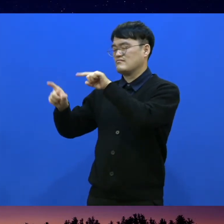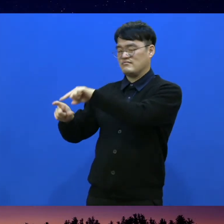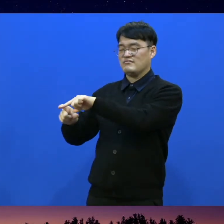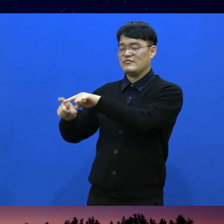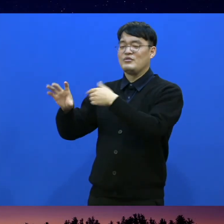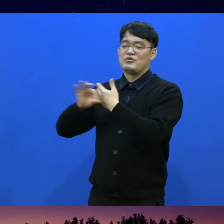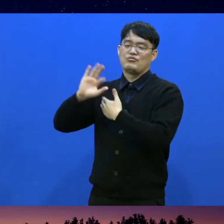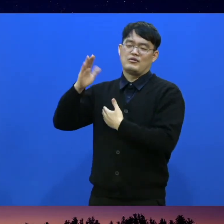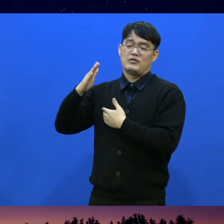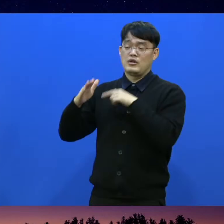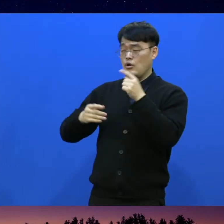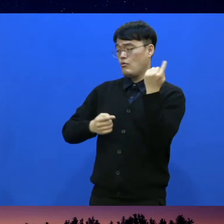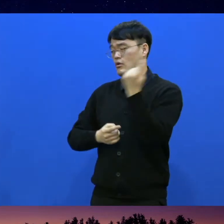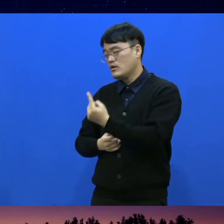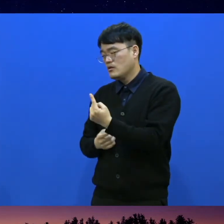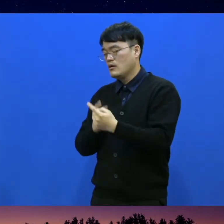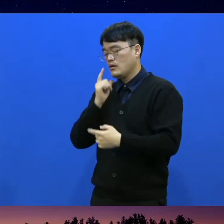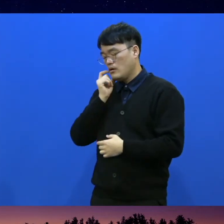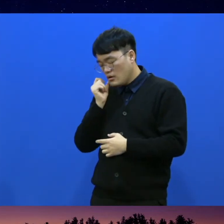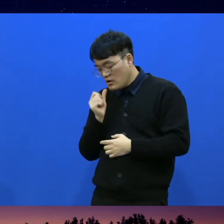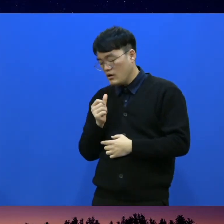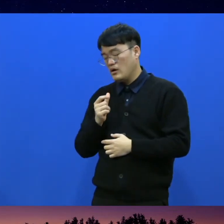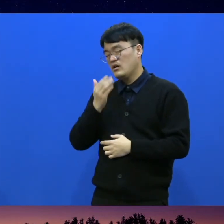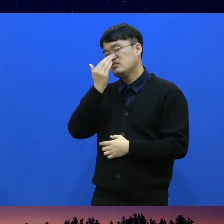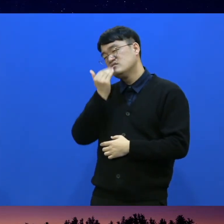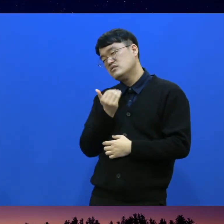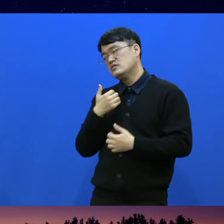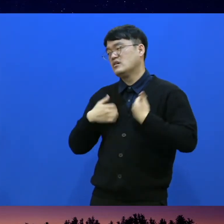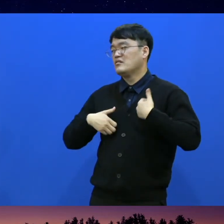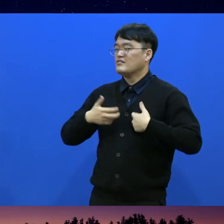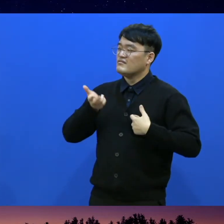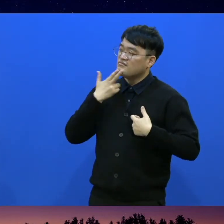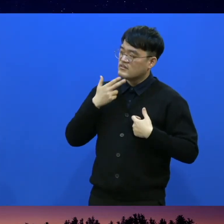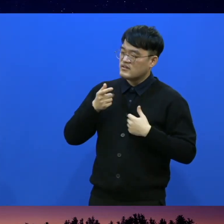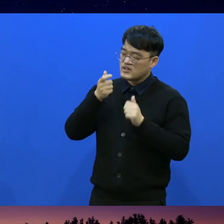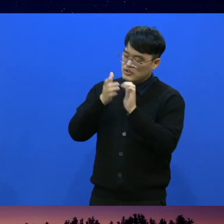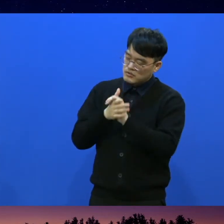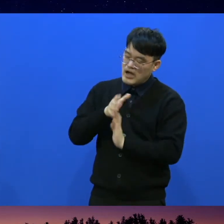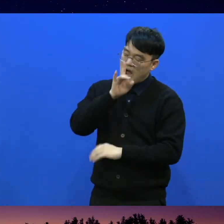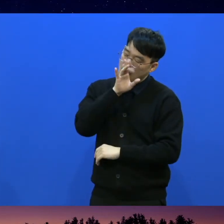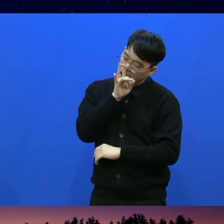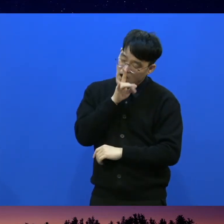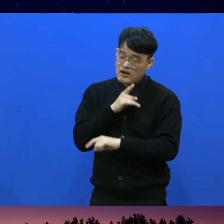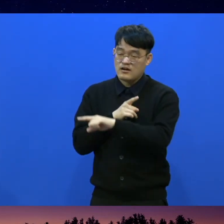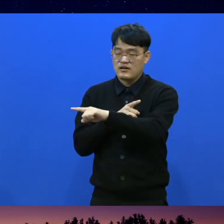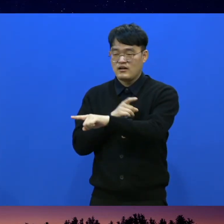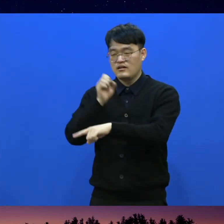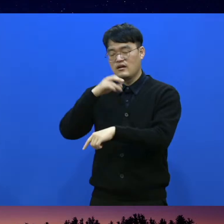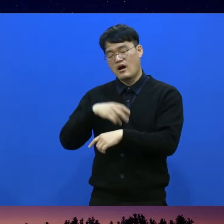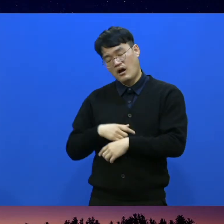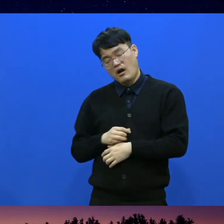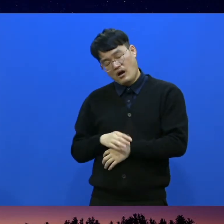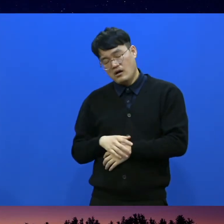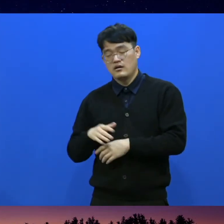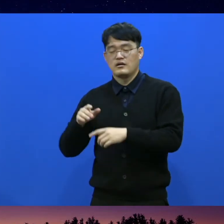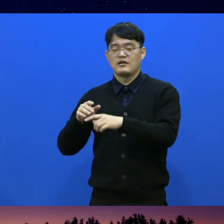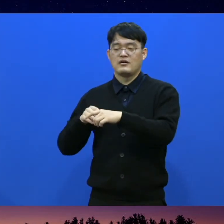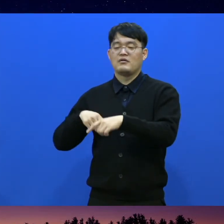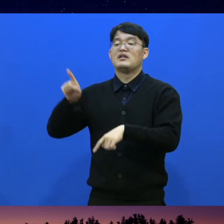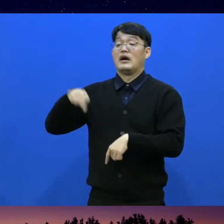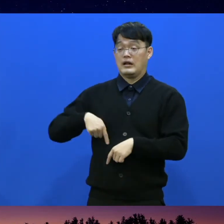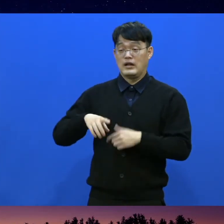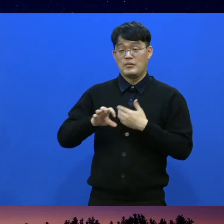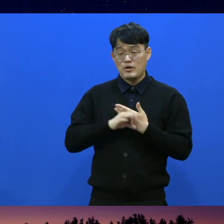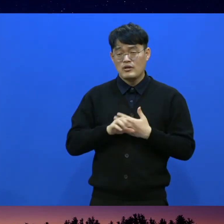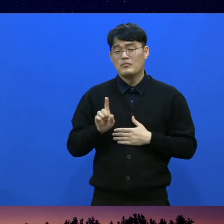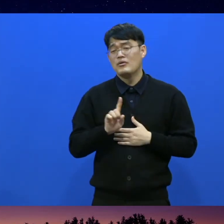잠만 오고 뭐 이러면 뭐 기도도 기도도 안 되고 막 이렇게 왔다 갔다 하면